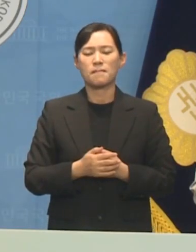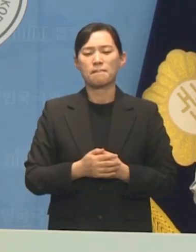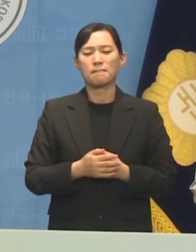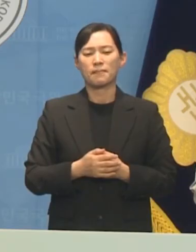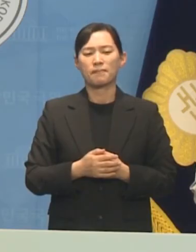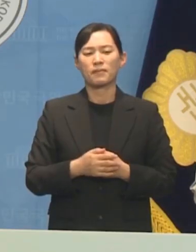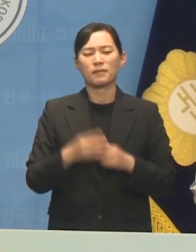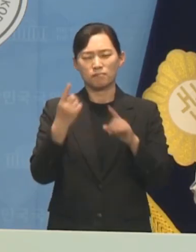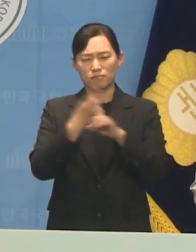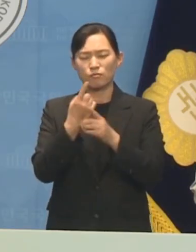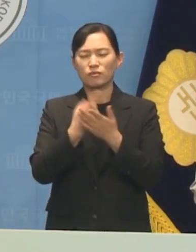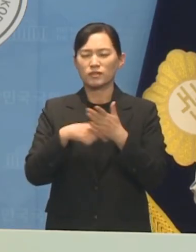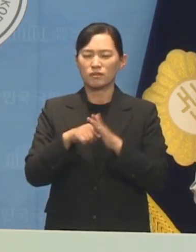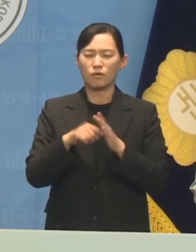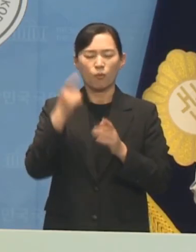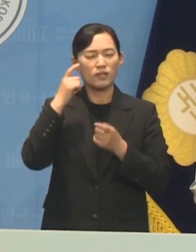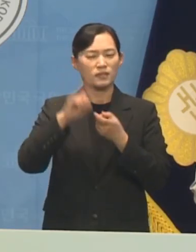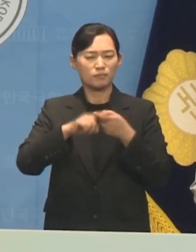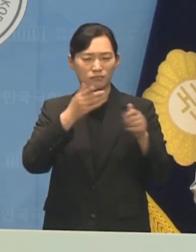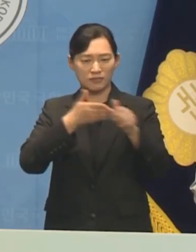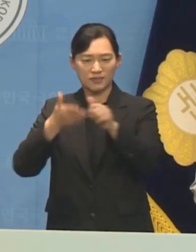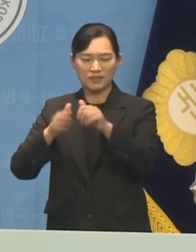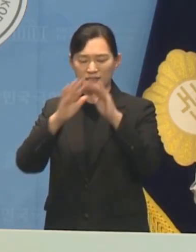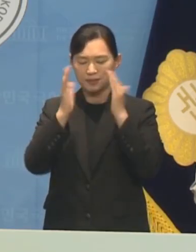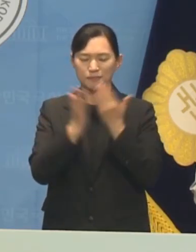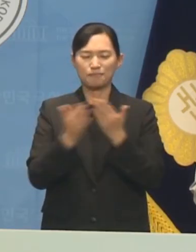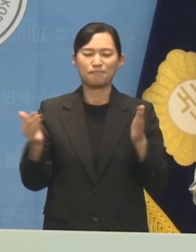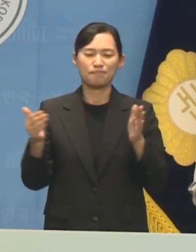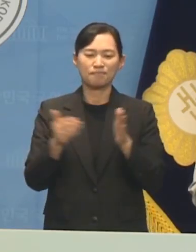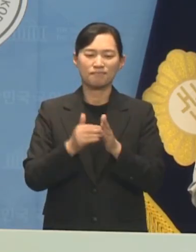많은 관심 부탁드립니다. 이것으로 기자회견